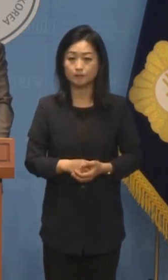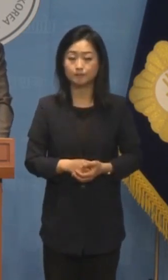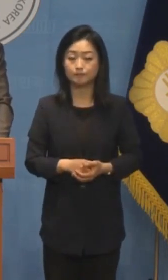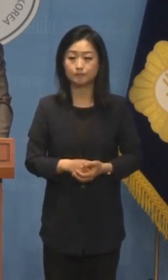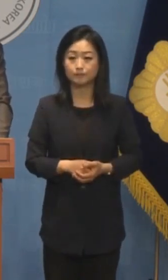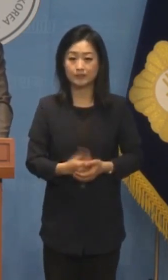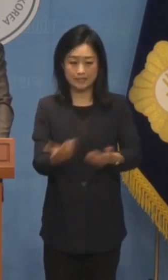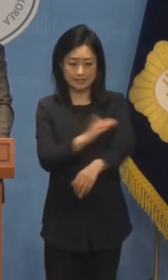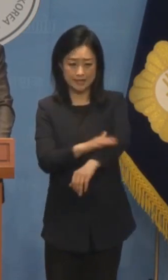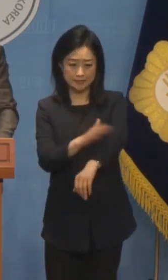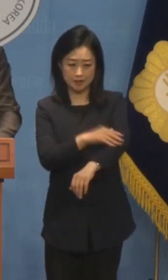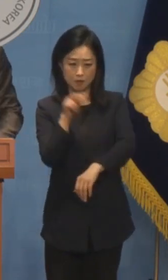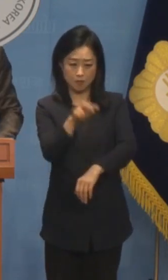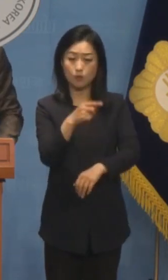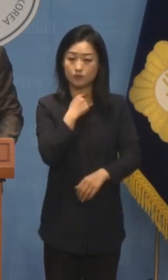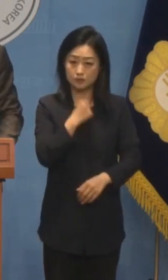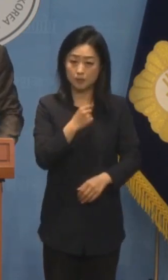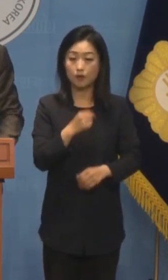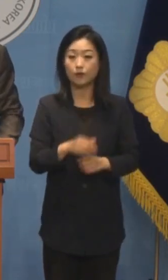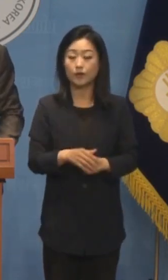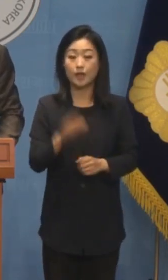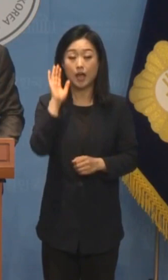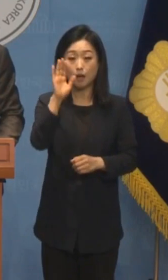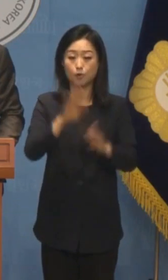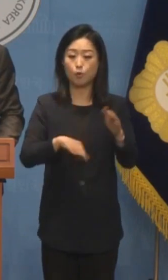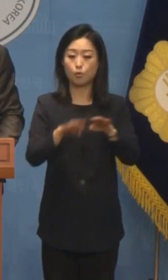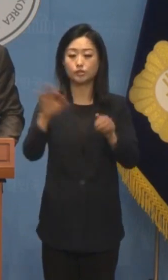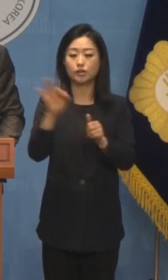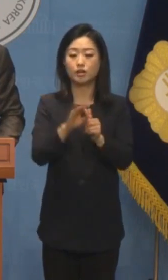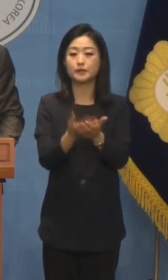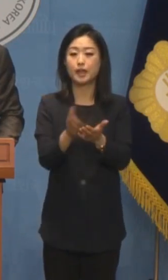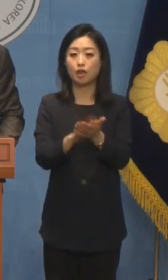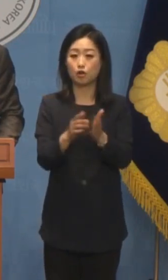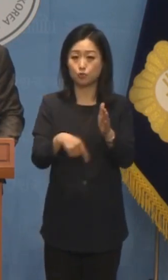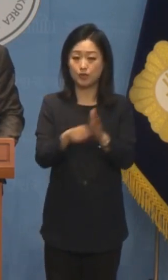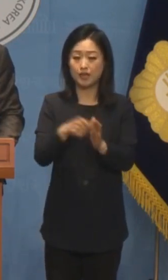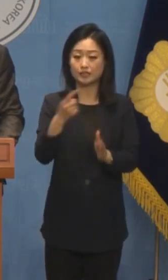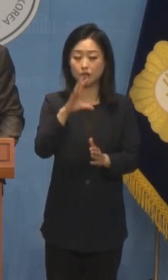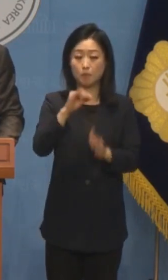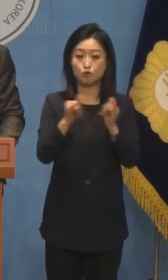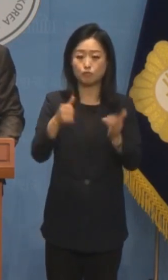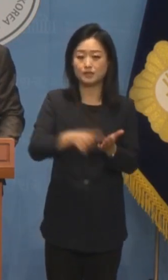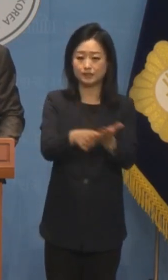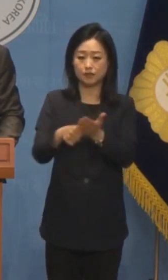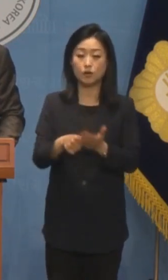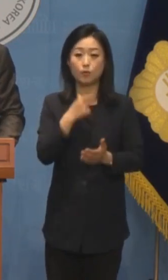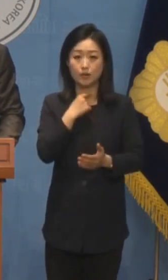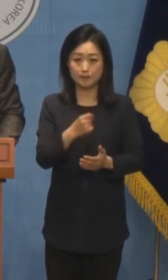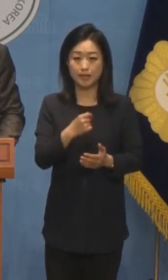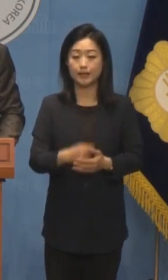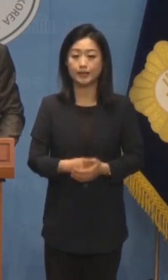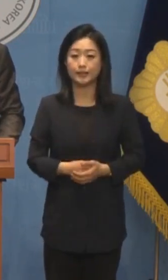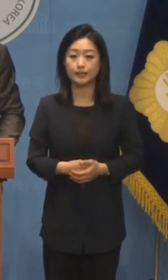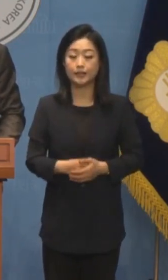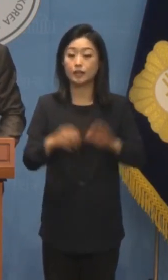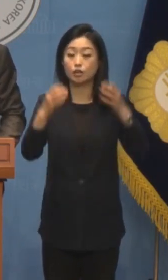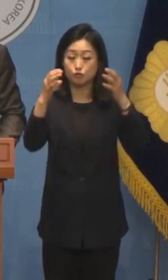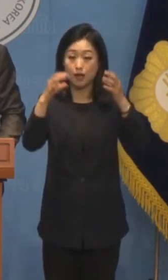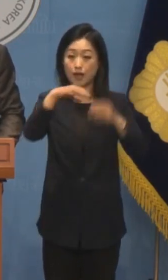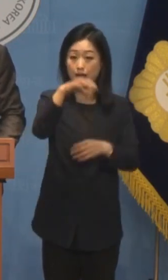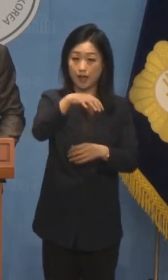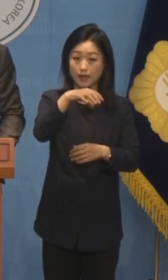지켜볼 것입니다. 지속 가능하고 공정한 연금 개혁을 위한 1,000만 국민 서명운동을 실시하고자 합니다.